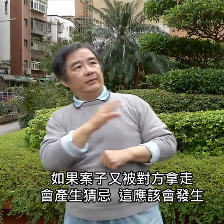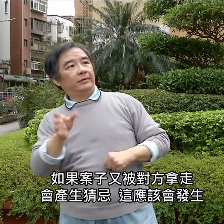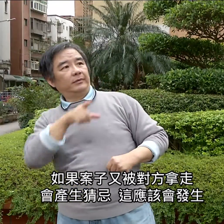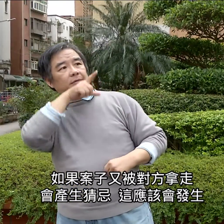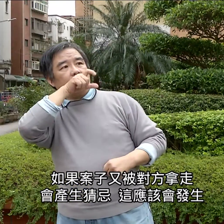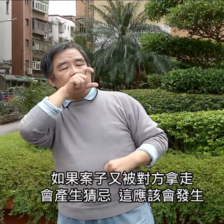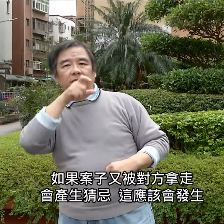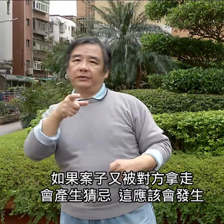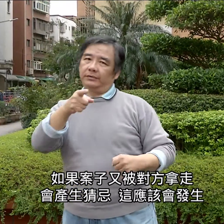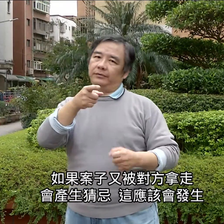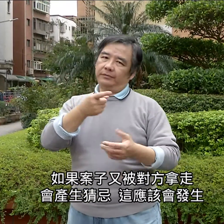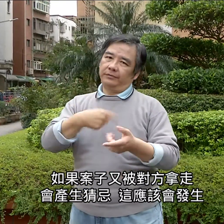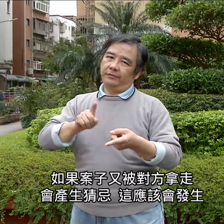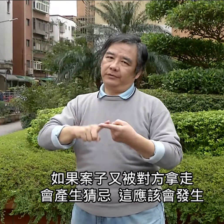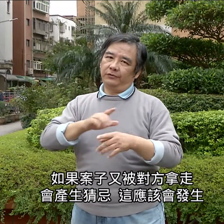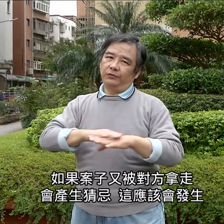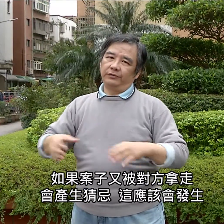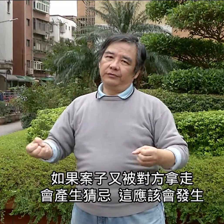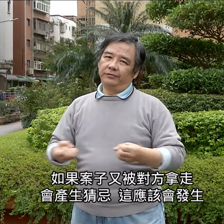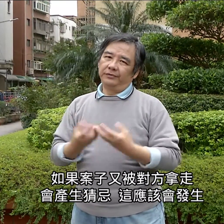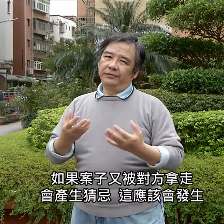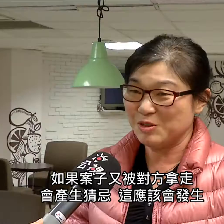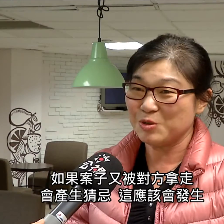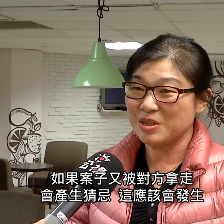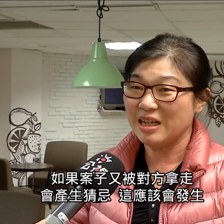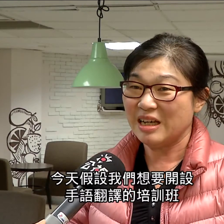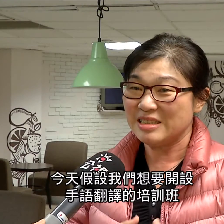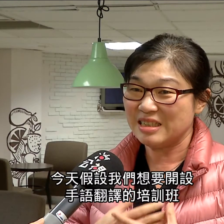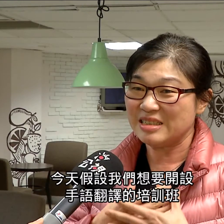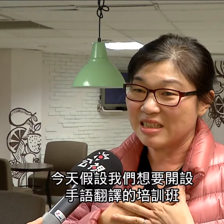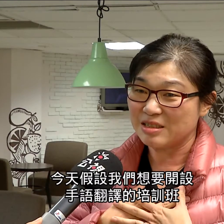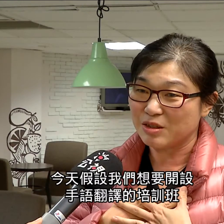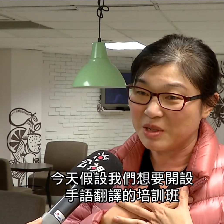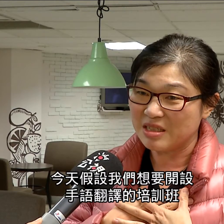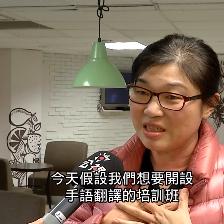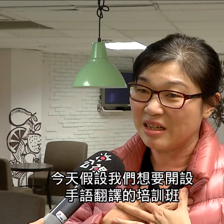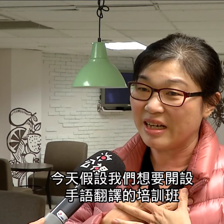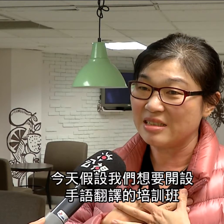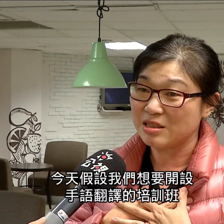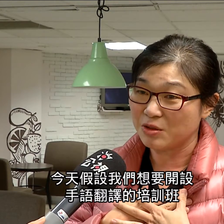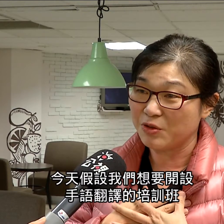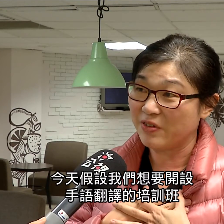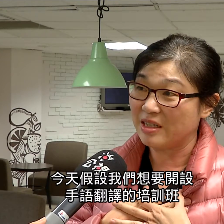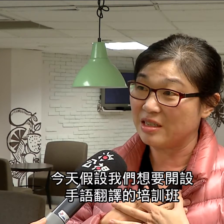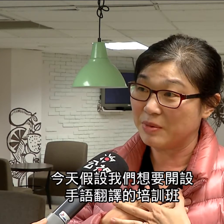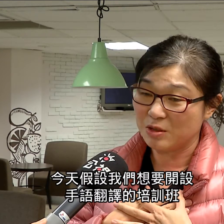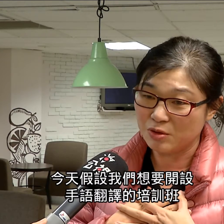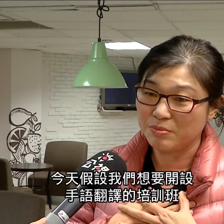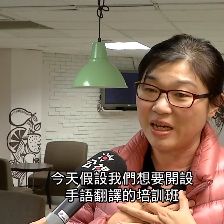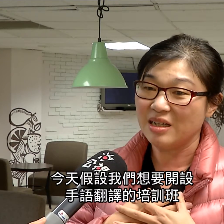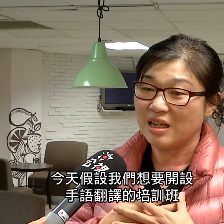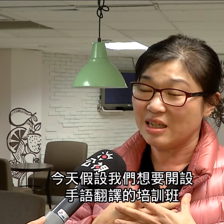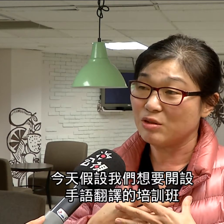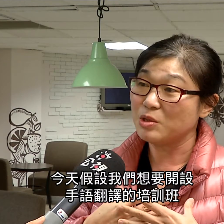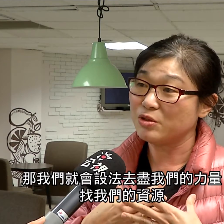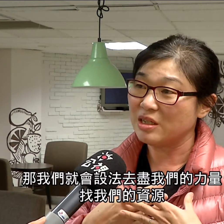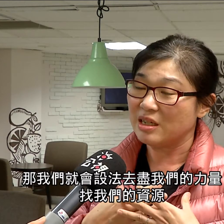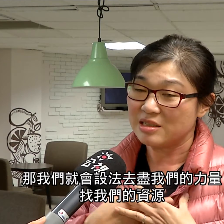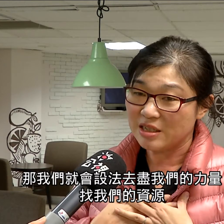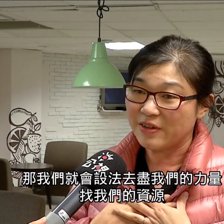猜忌，这应该会发生。 就是说，今天假设我们想要开设手语翻译的培训班，那我们就会设法